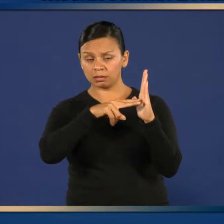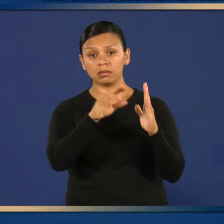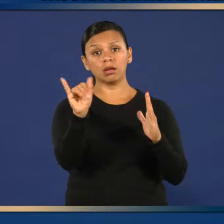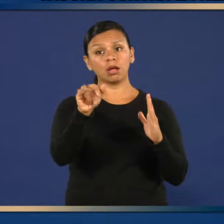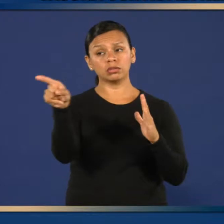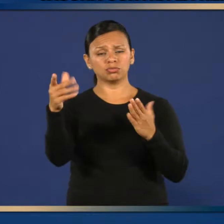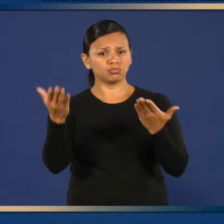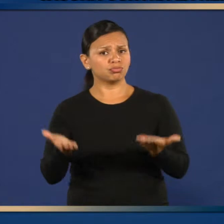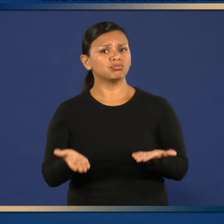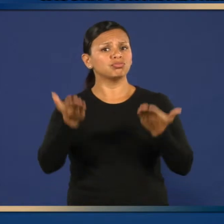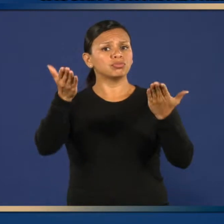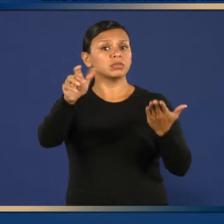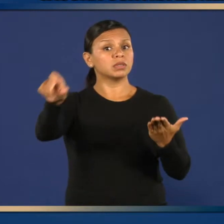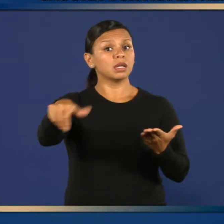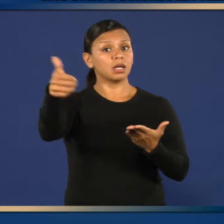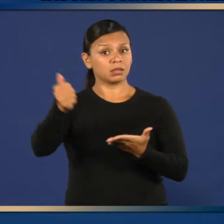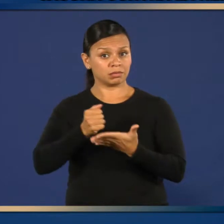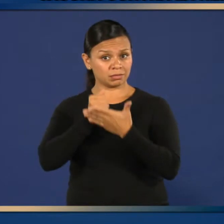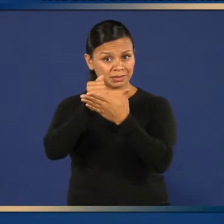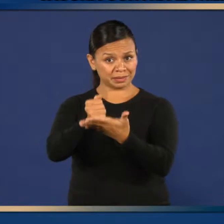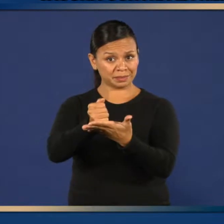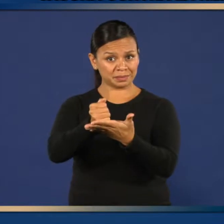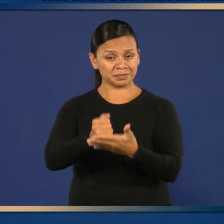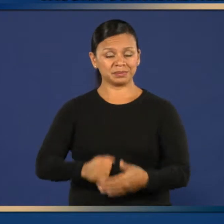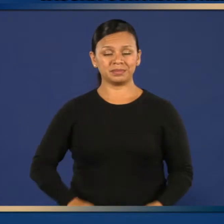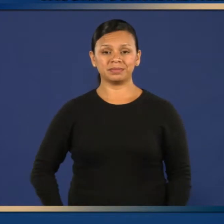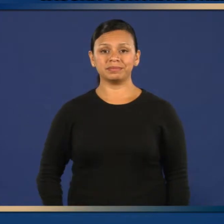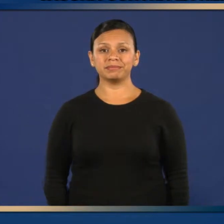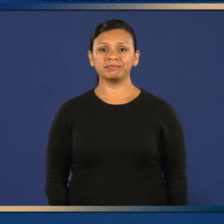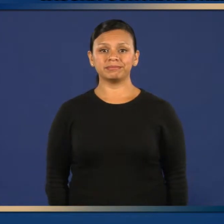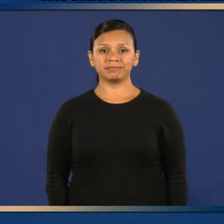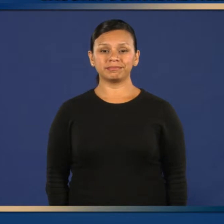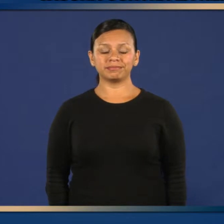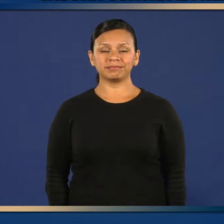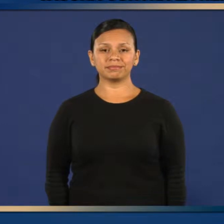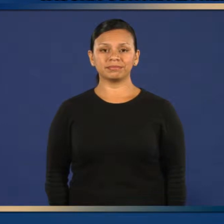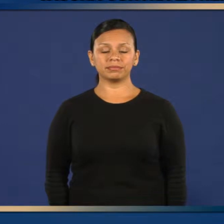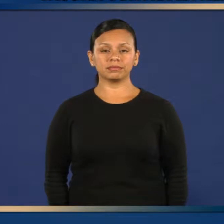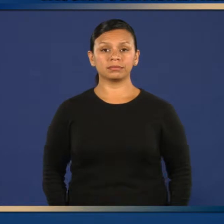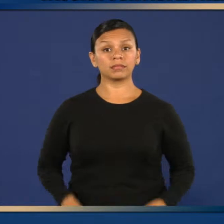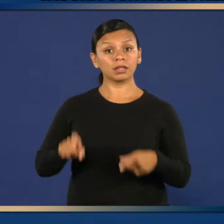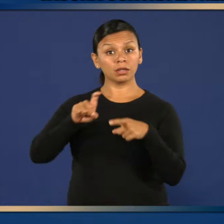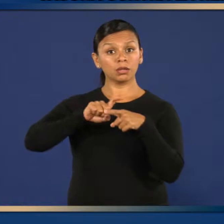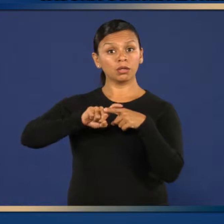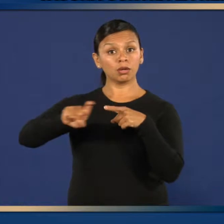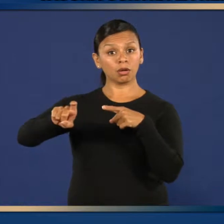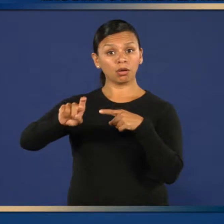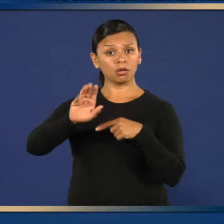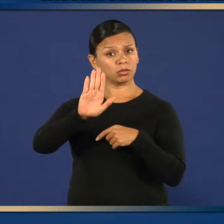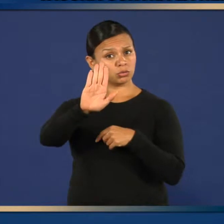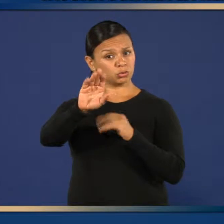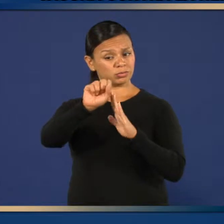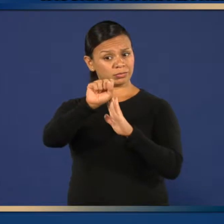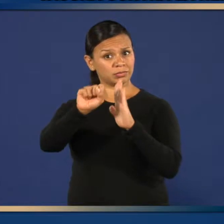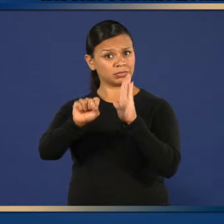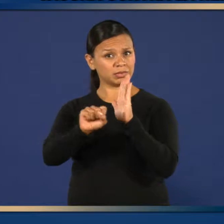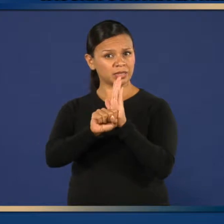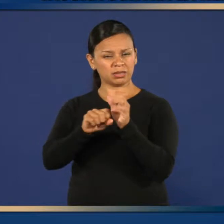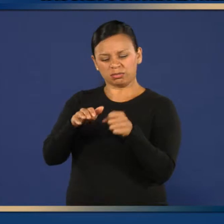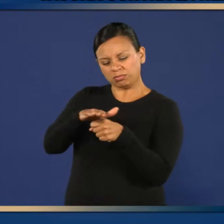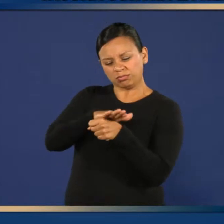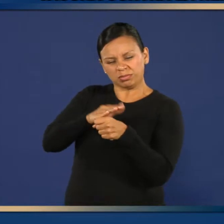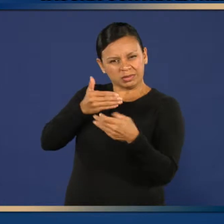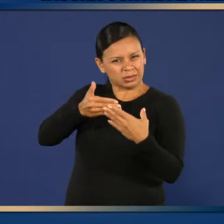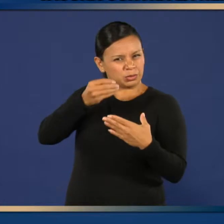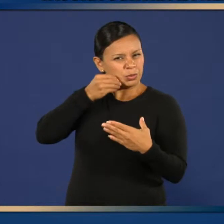o sugerirle otras fuentes de información llame al departamento de salud local